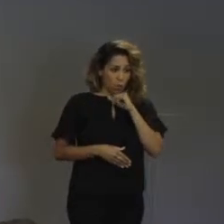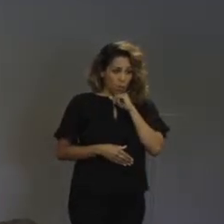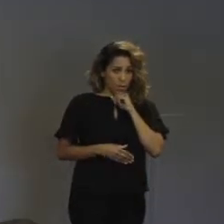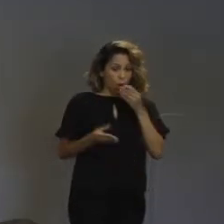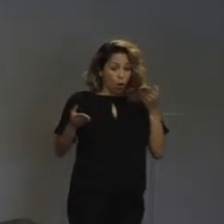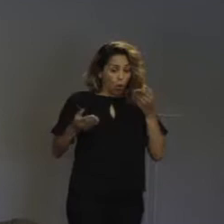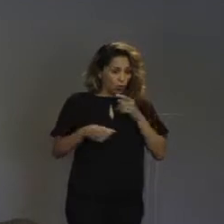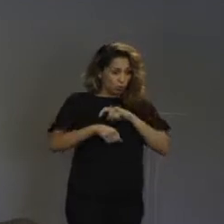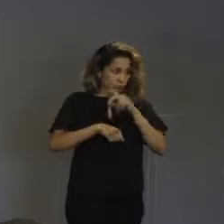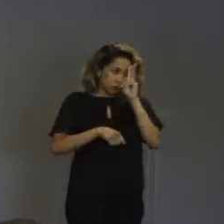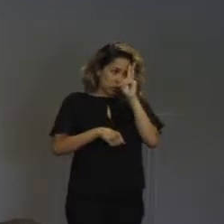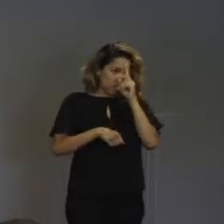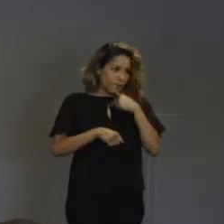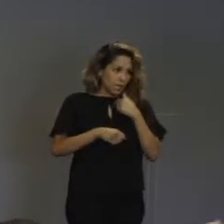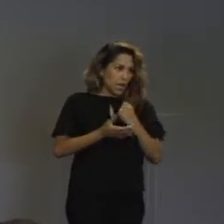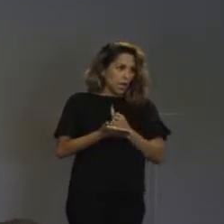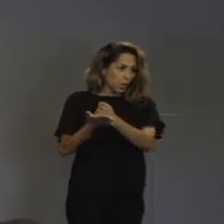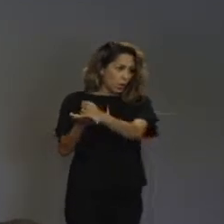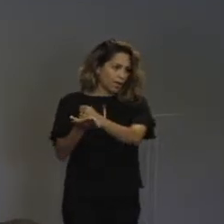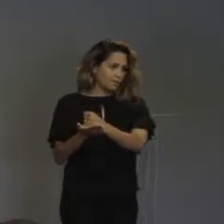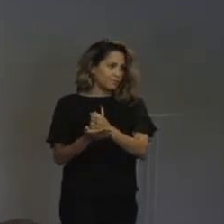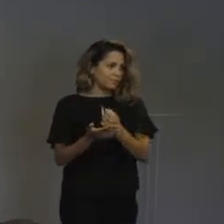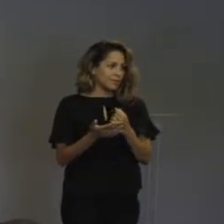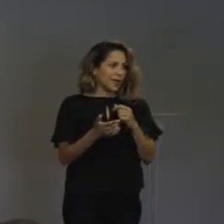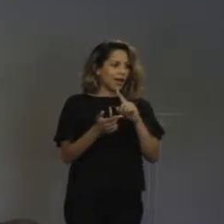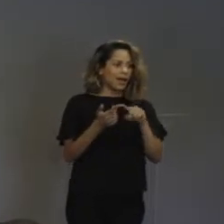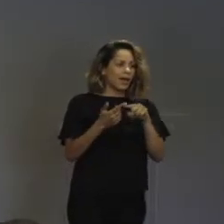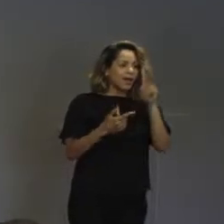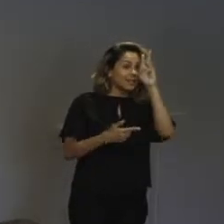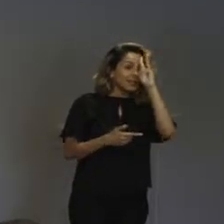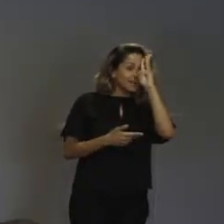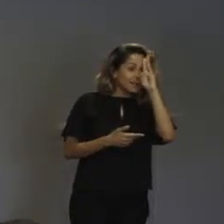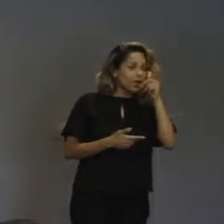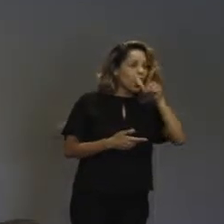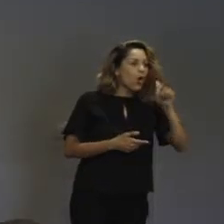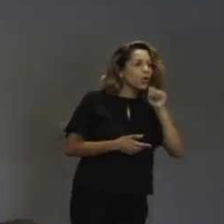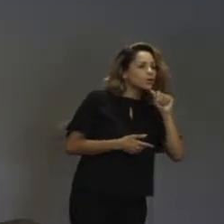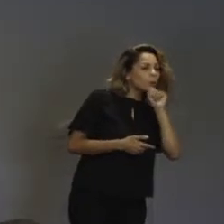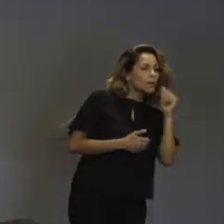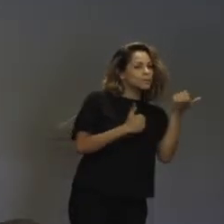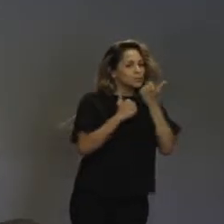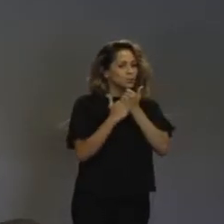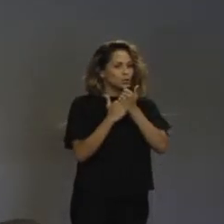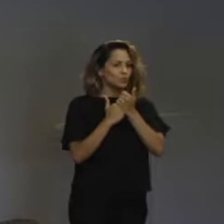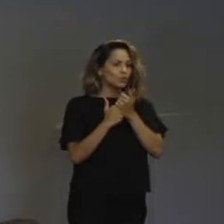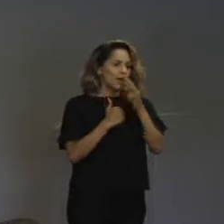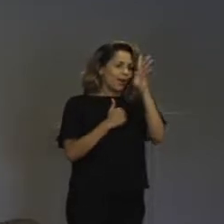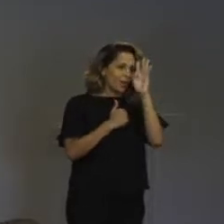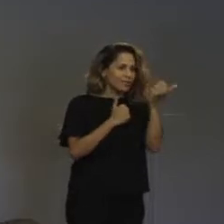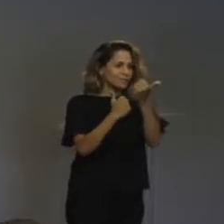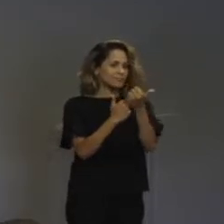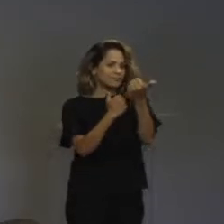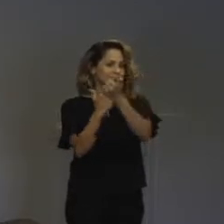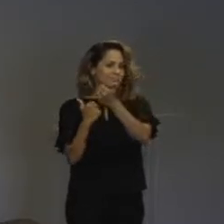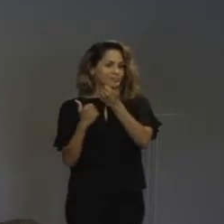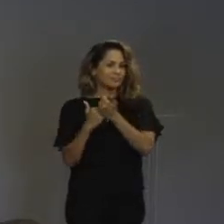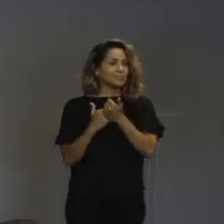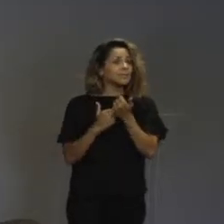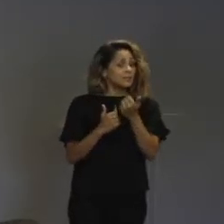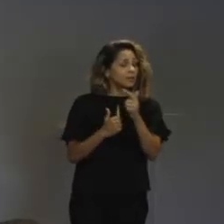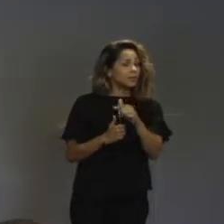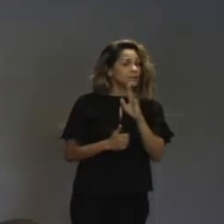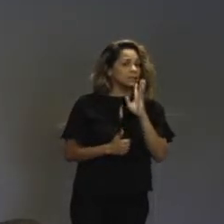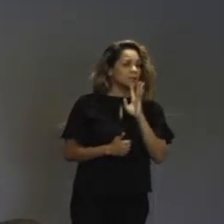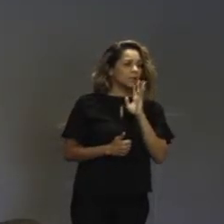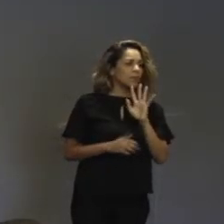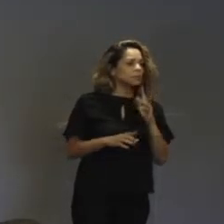por diante. E a gente tem na periferia um problema de evasão escolar, muitas vezes, porque as mães não conseguem levar as crianças na escola.